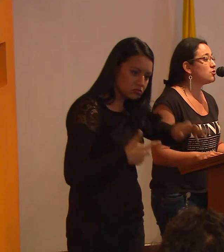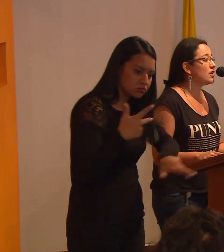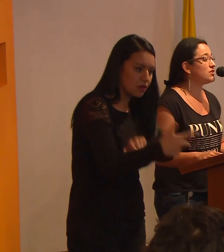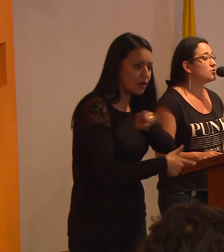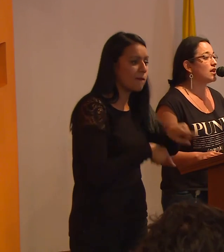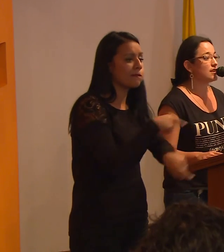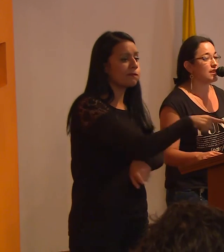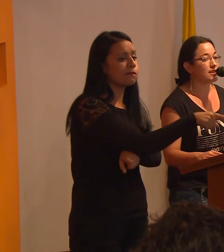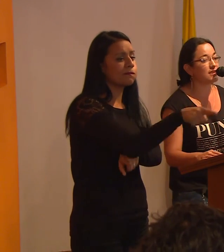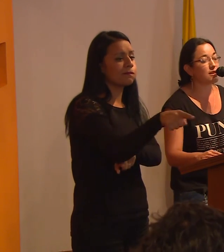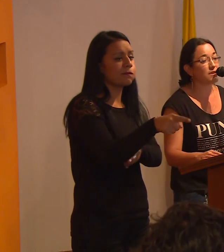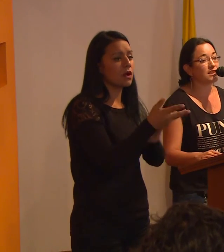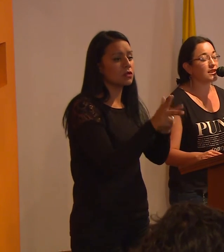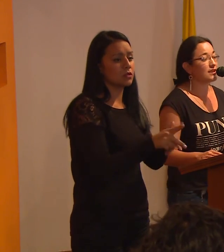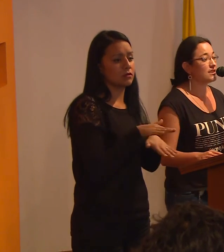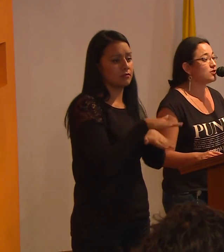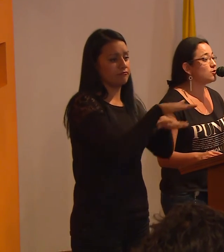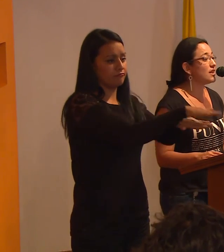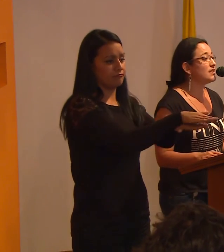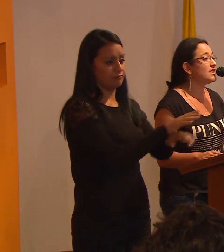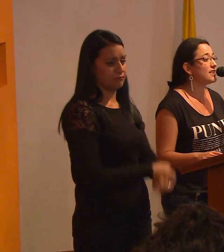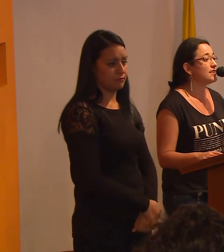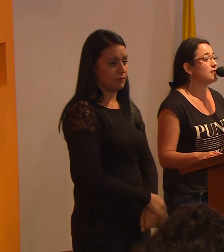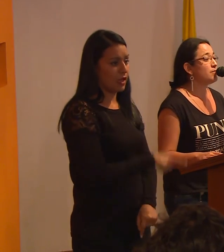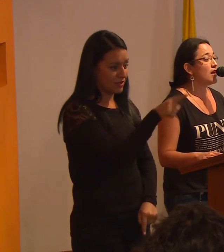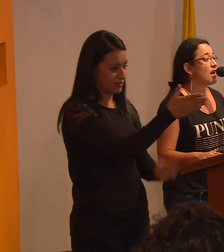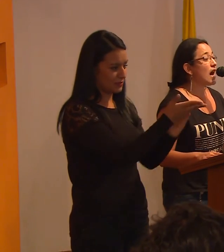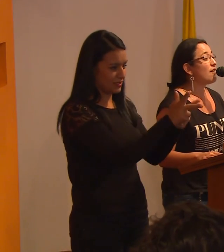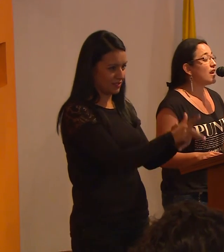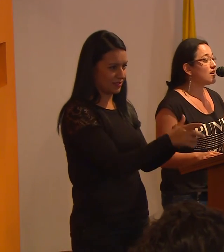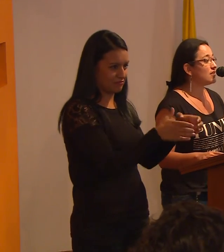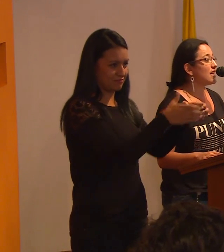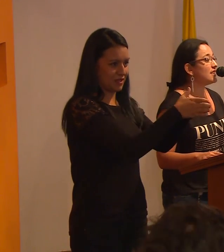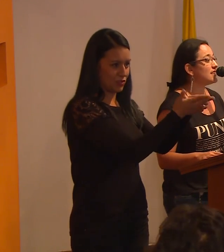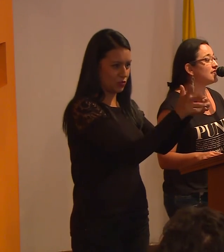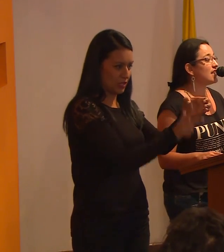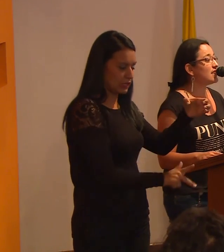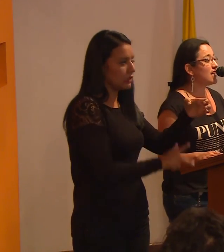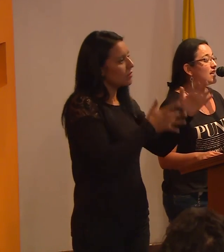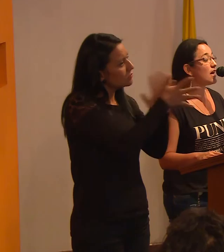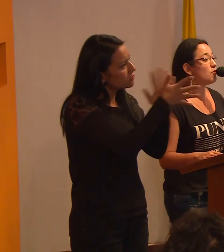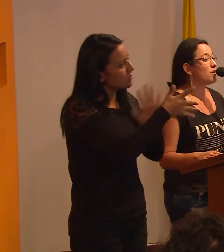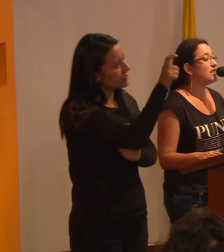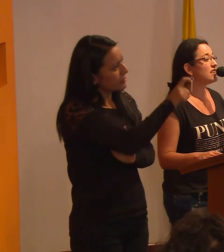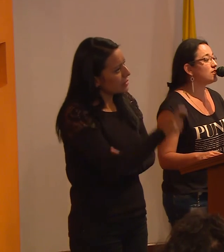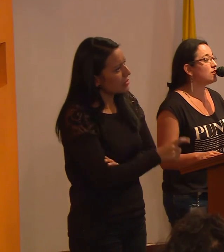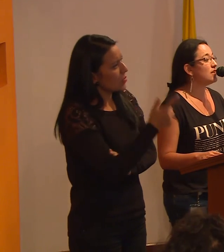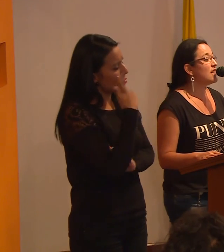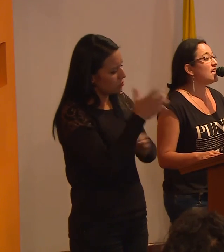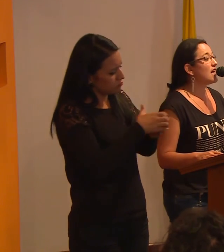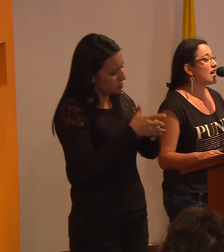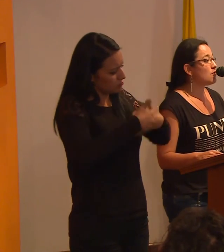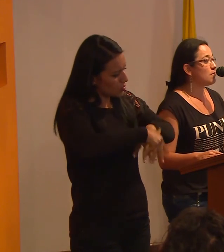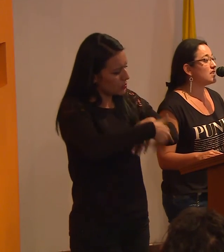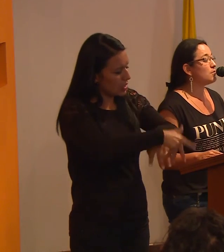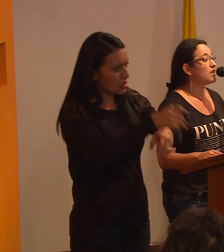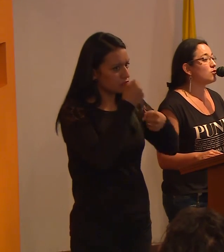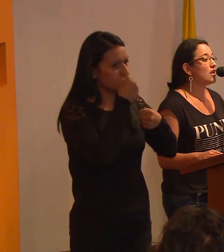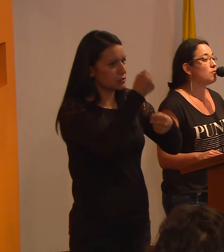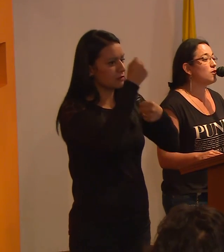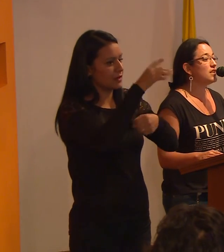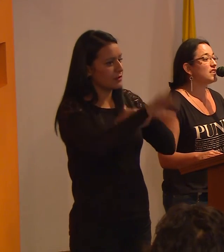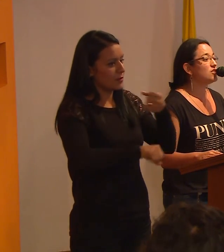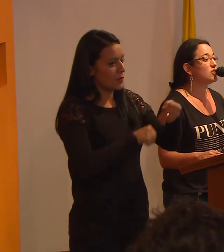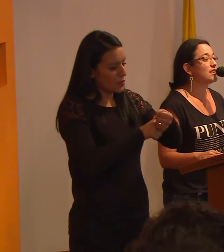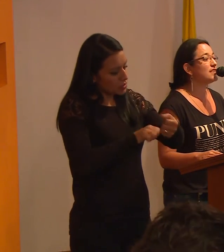habían estudiantes, representantes estudiantiles allí, hablaron de la necesidad de la movilización y el acompañamiento